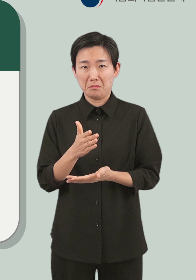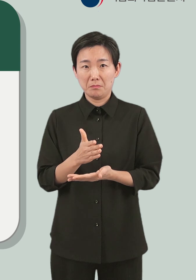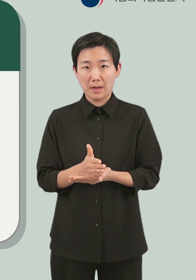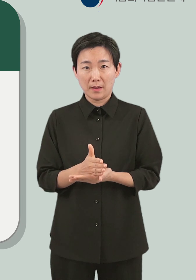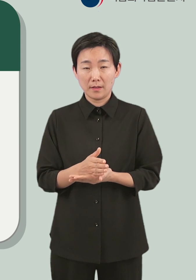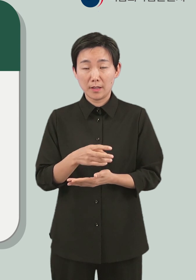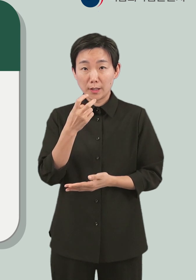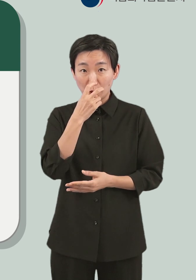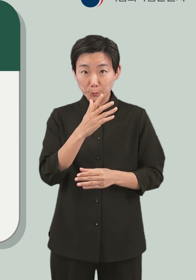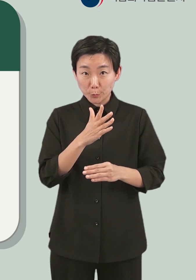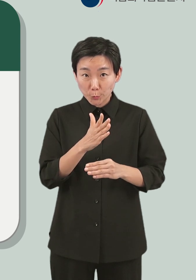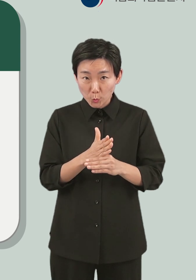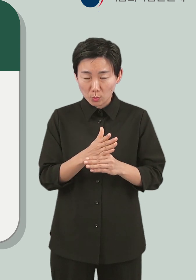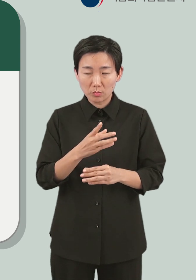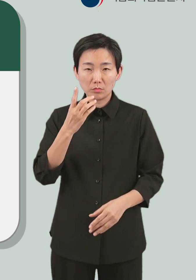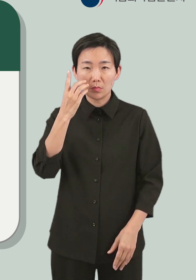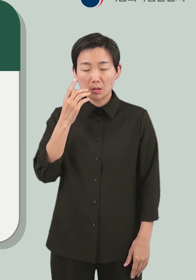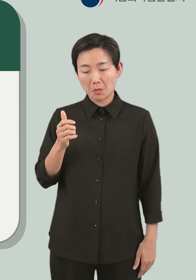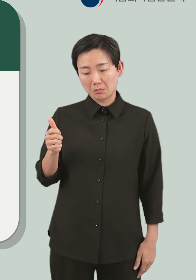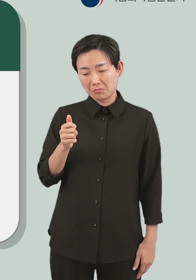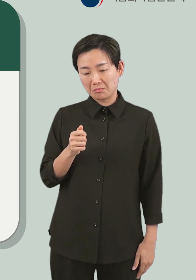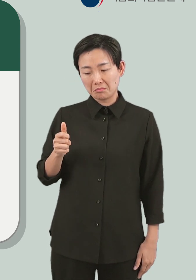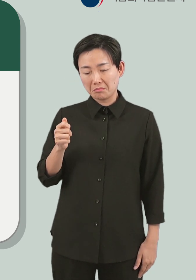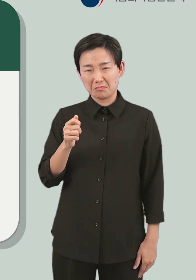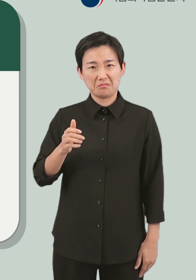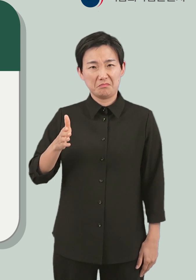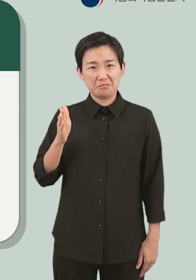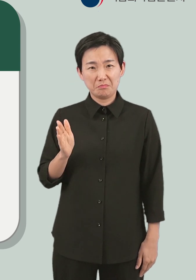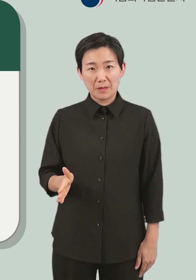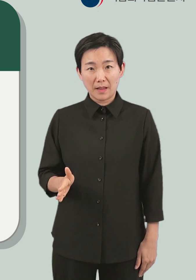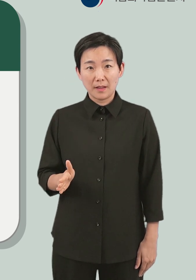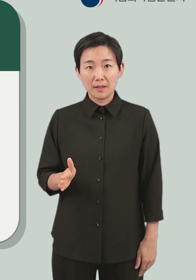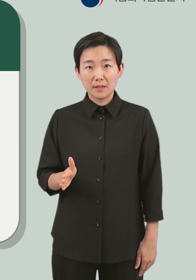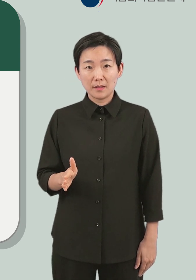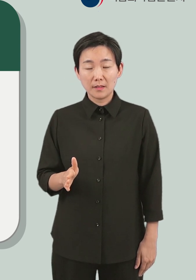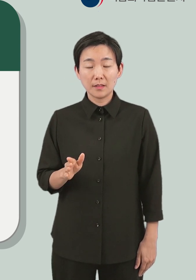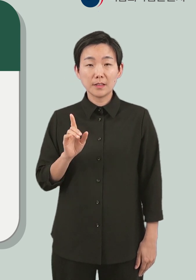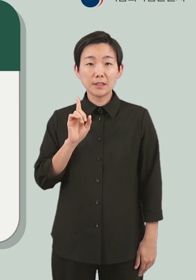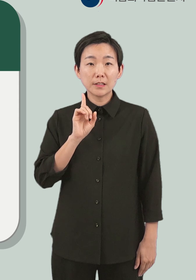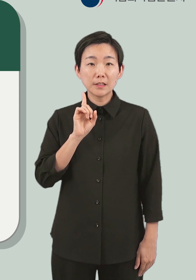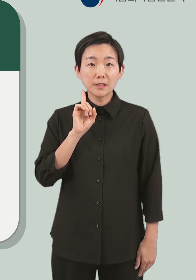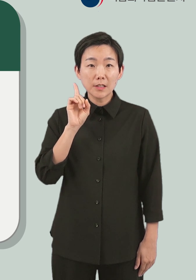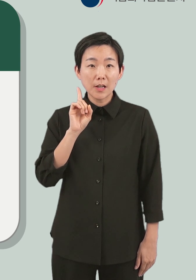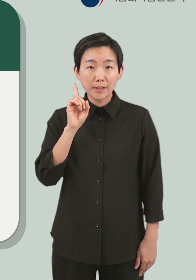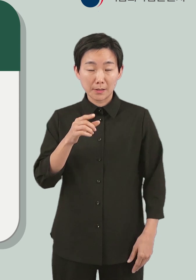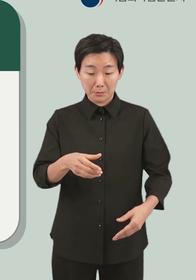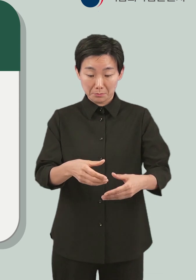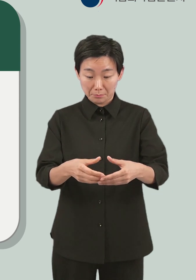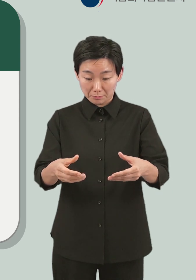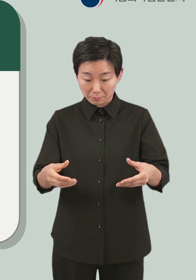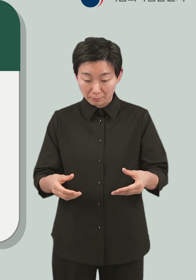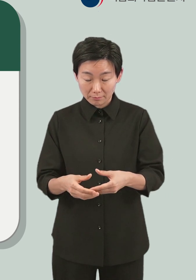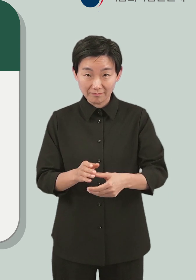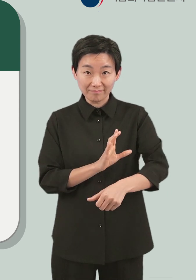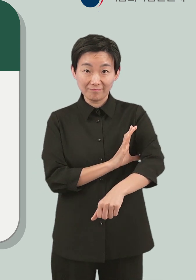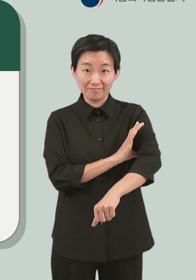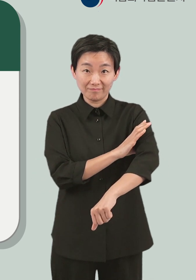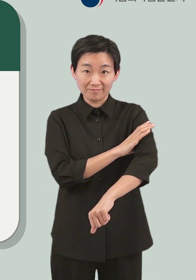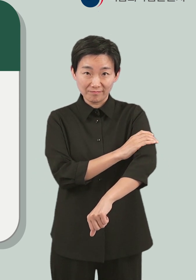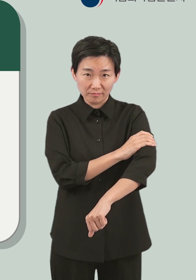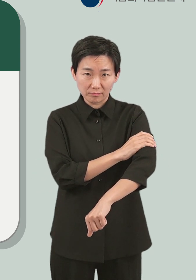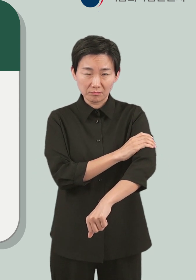않습니다. 측정 중에는 전자기기나 모바일 기기를 혈압계에서 30cm 이내에 두지